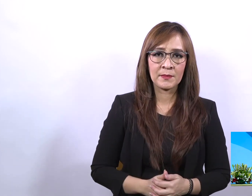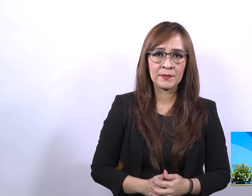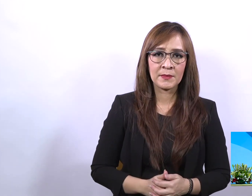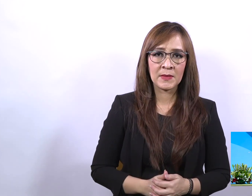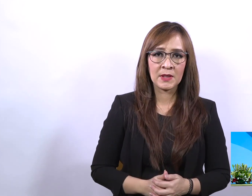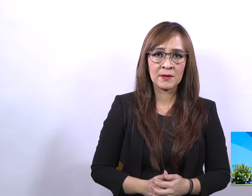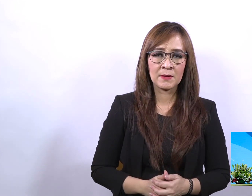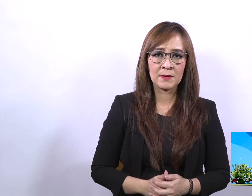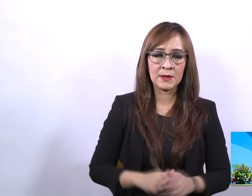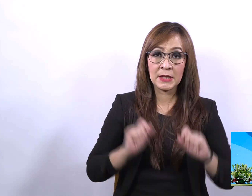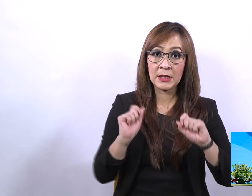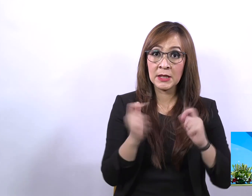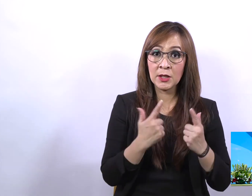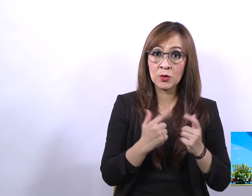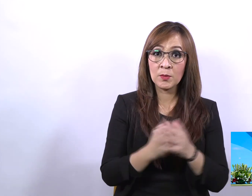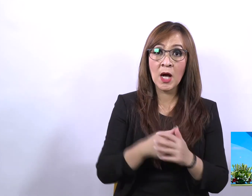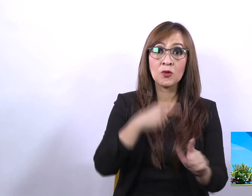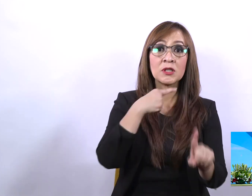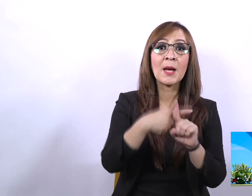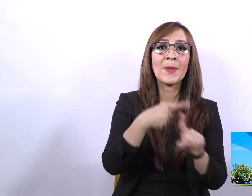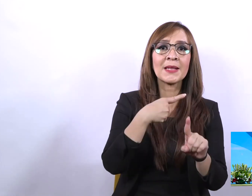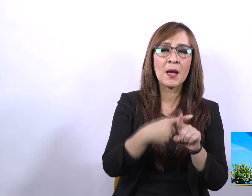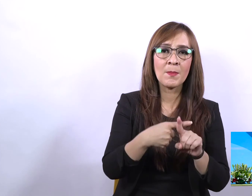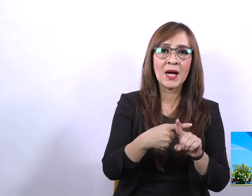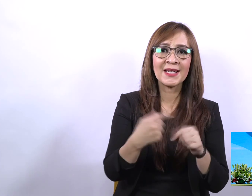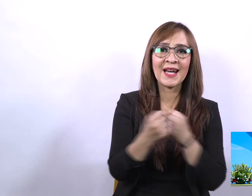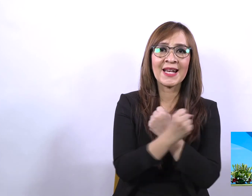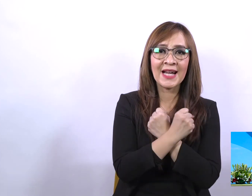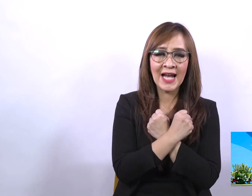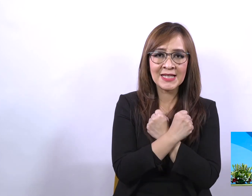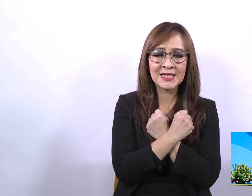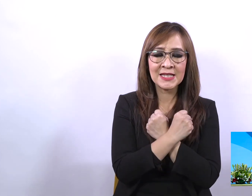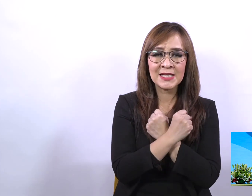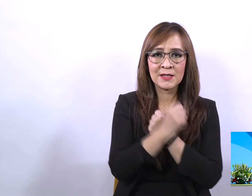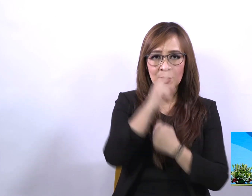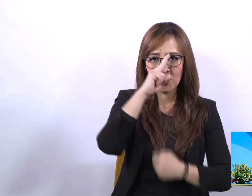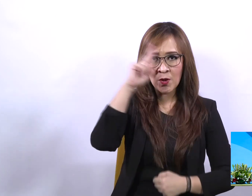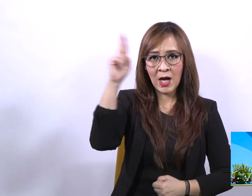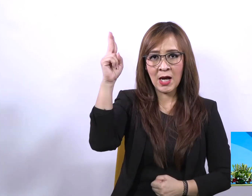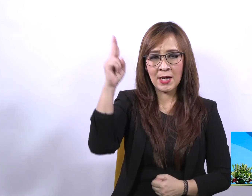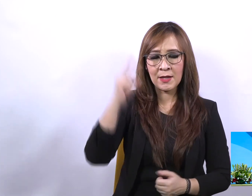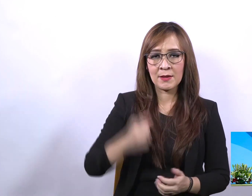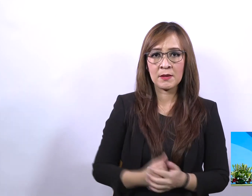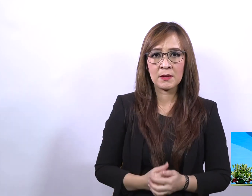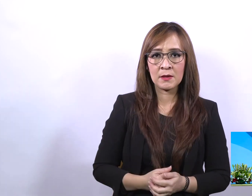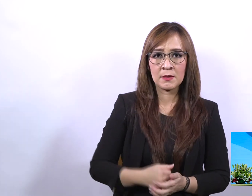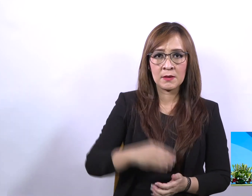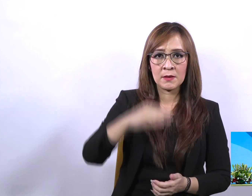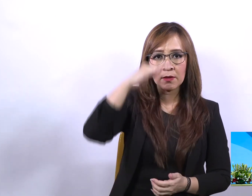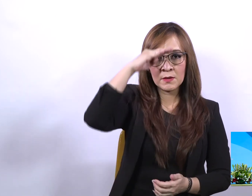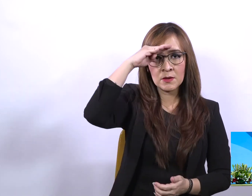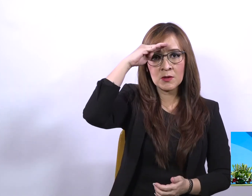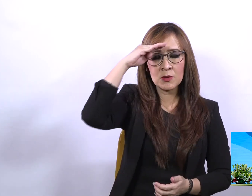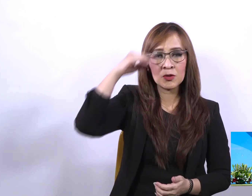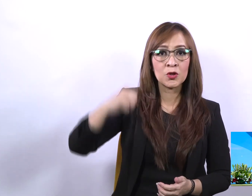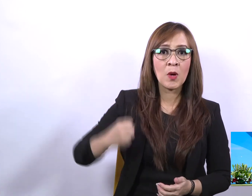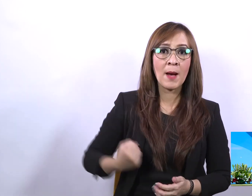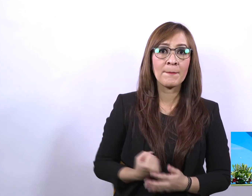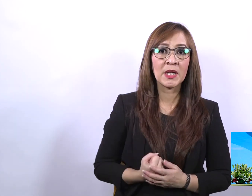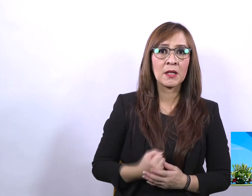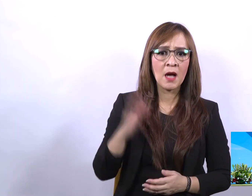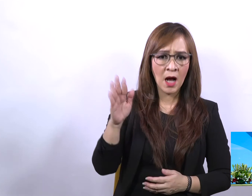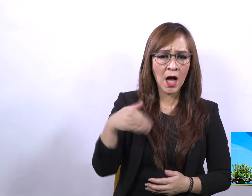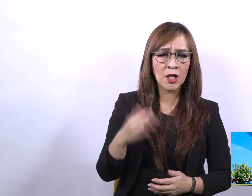Hai tapi makin bertambah-tambah dalam kasih Tuhan Hai suami Hai Mari belajar